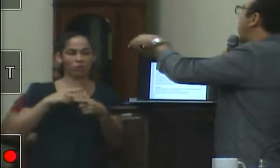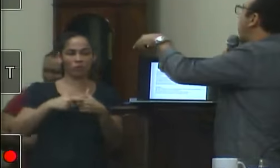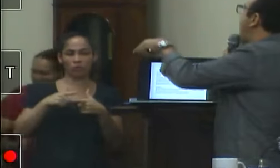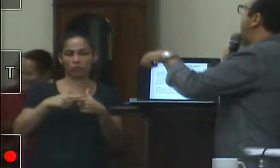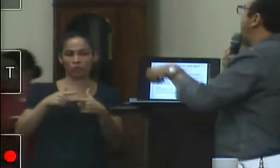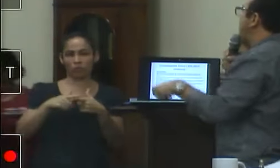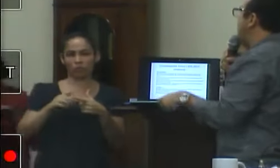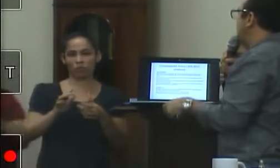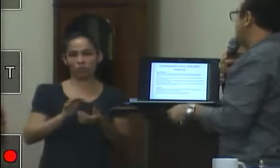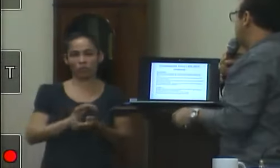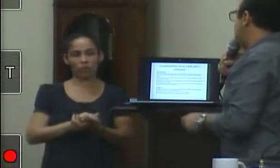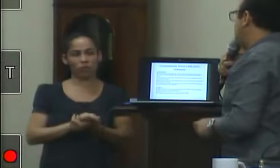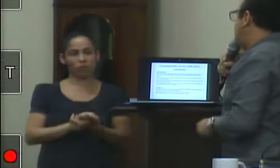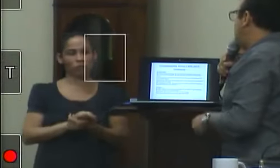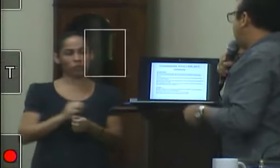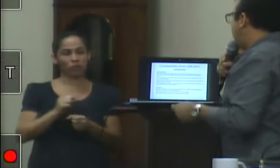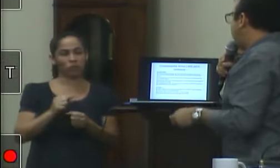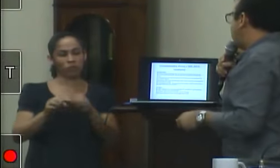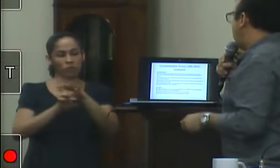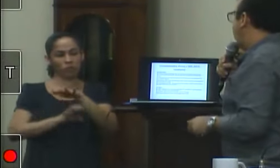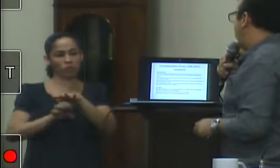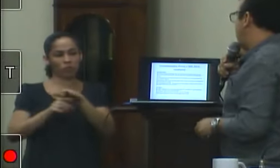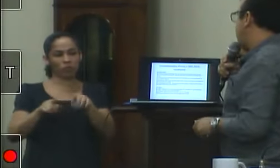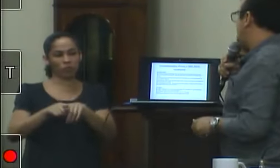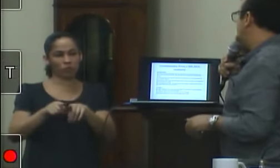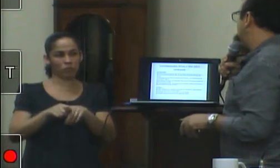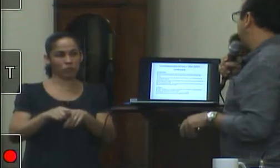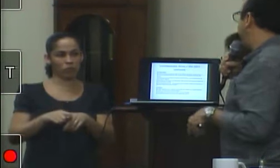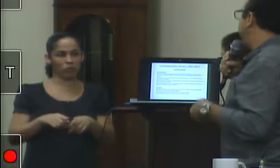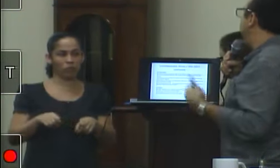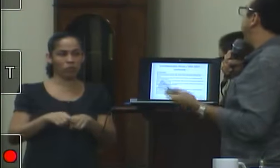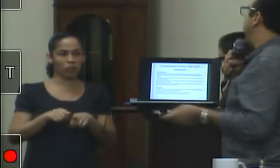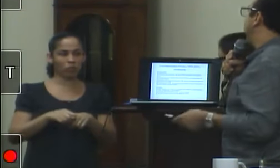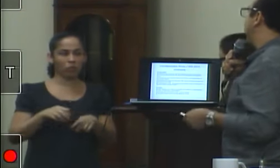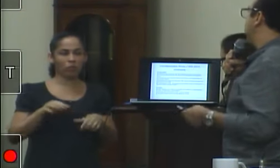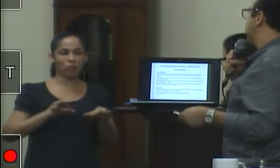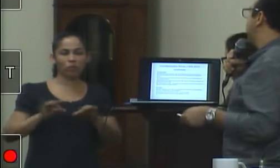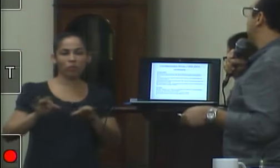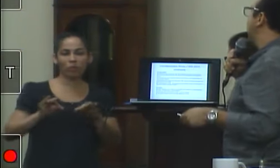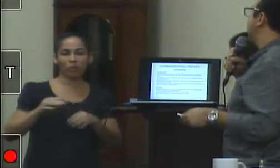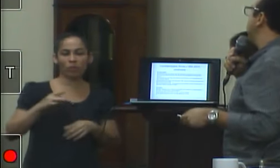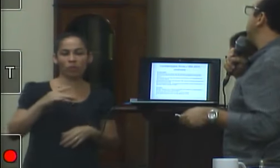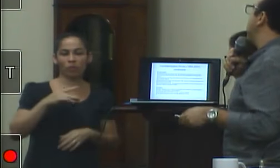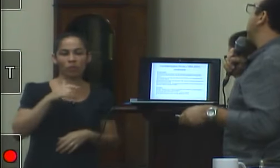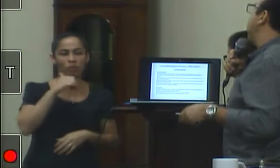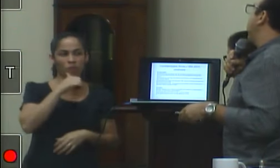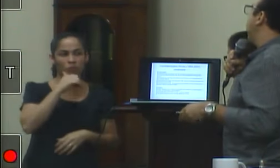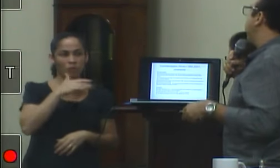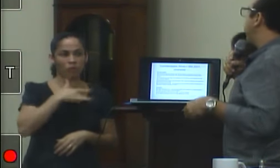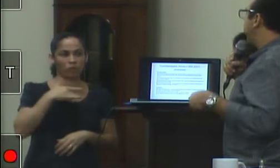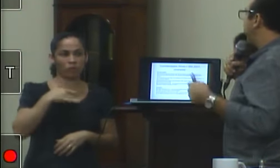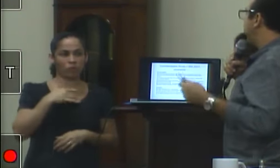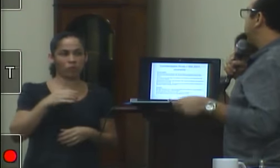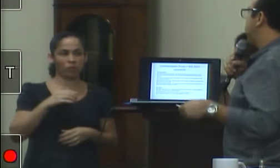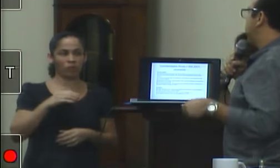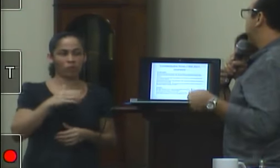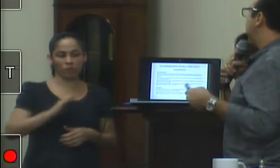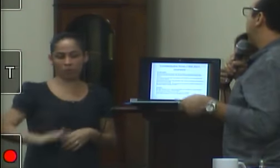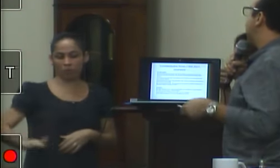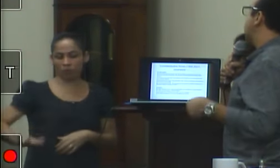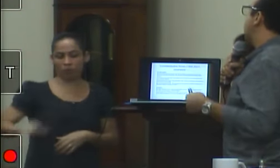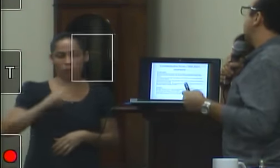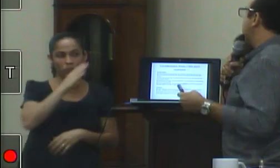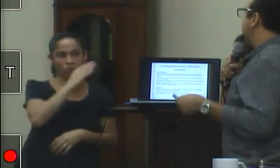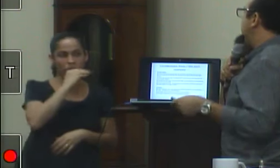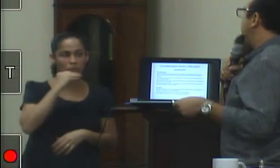toca a maior parte delas. Com relação ao programa de saúde da mulher, né, criança e adolescente, foram feitas